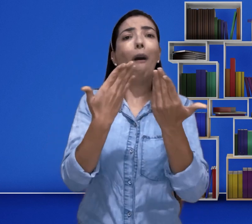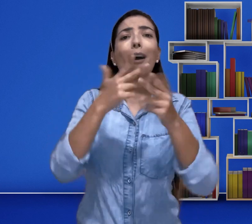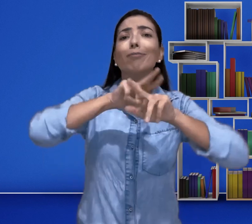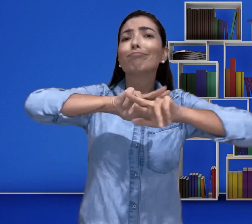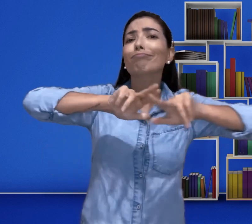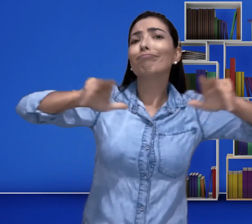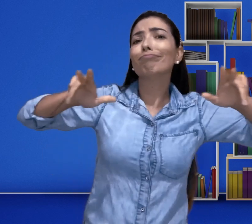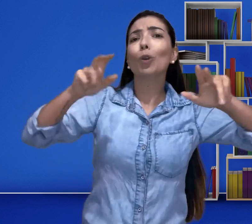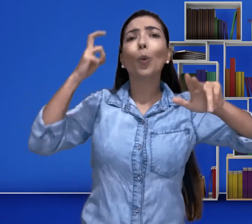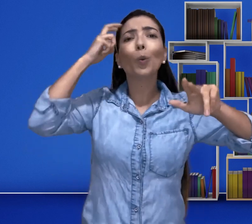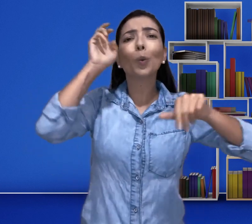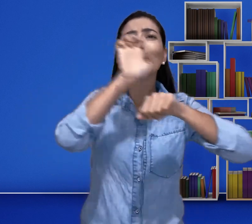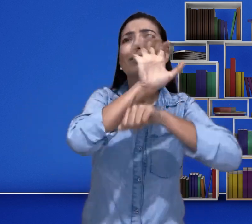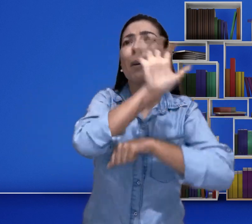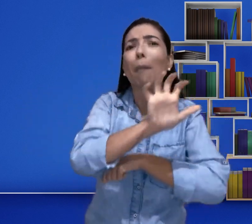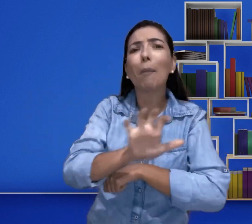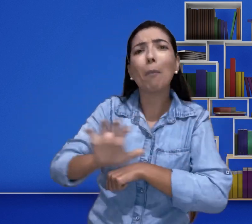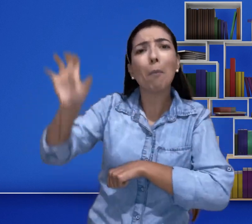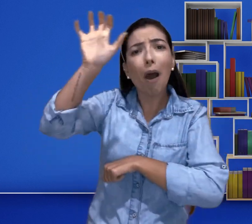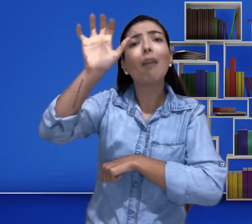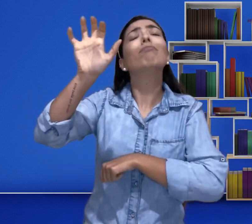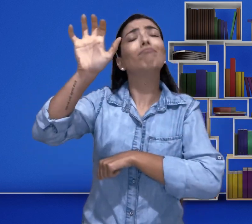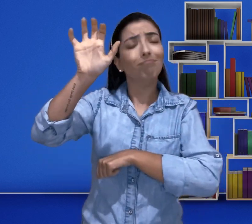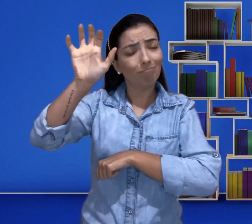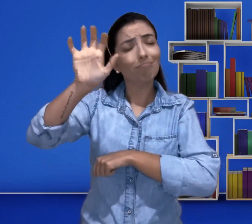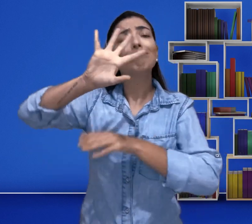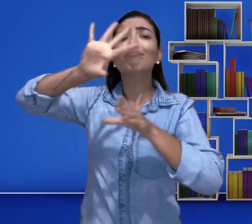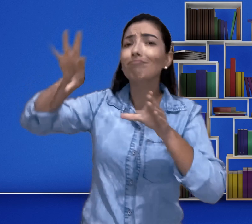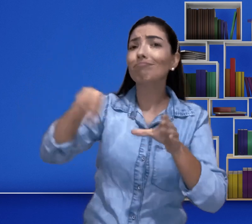Em qualquer estado, em qualquer região, em qualquer comunidade.